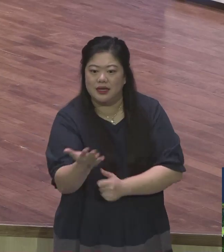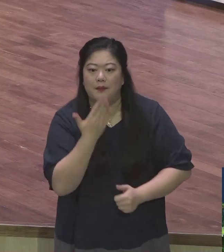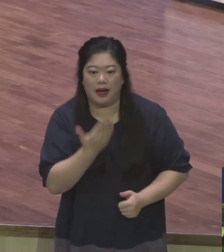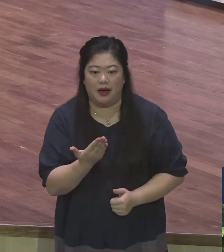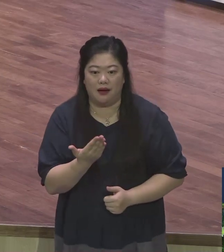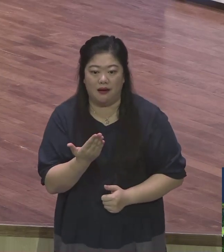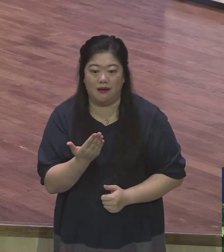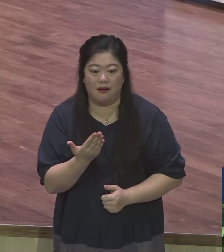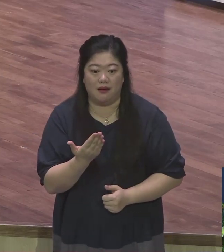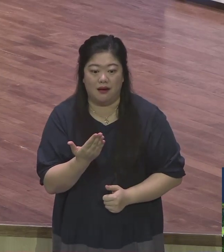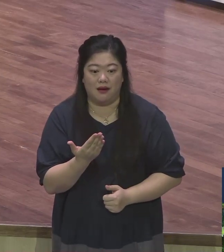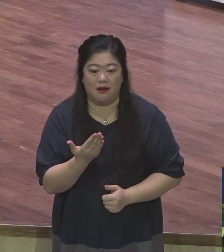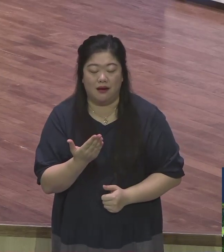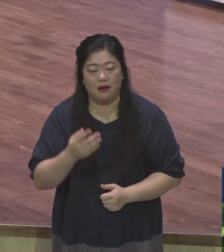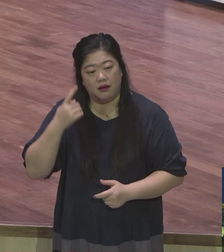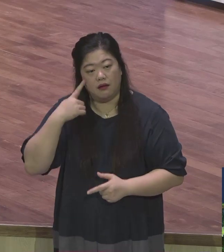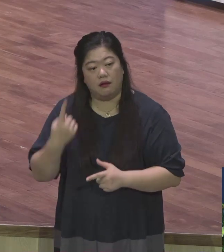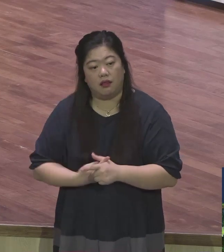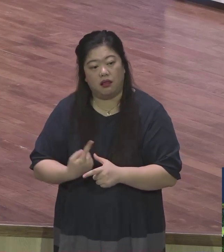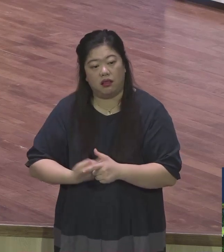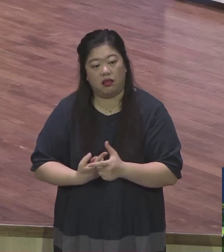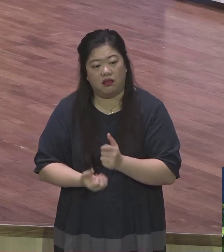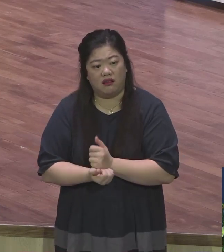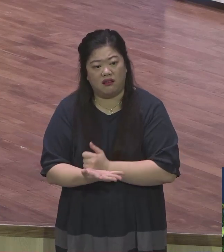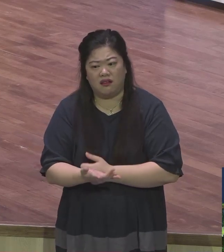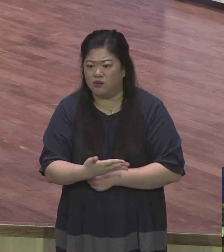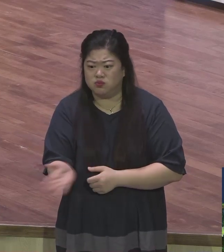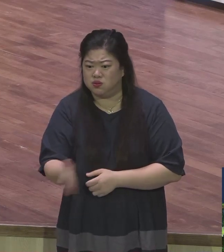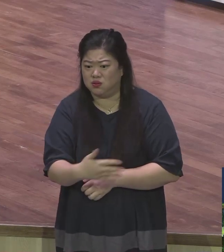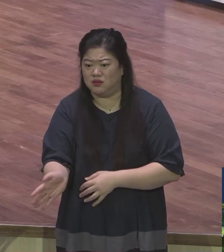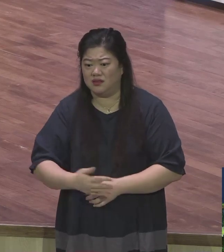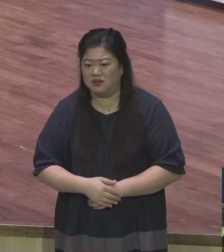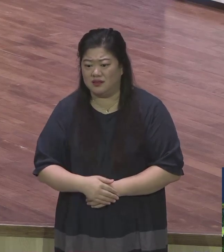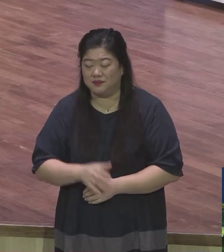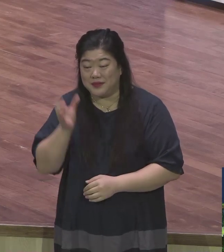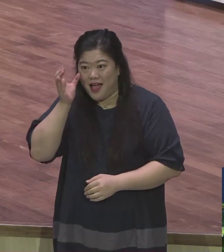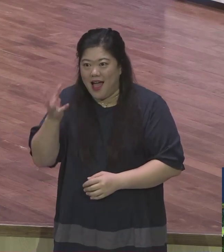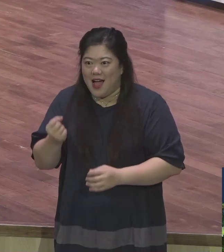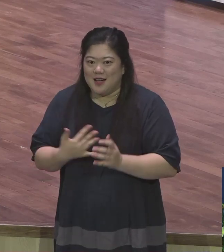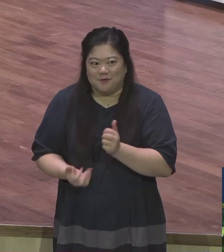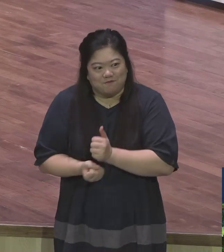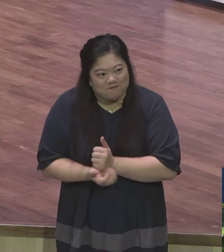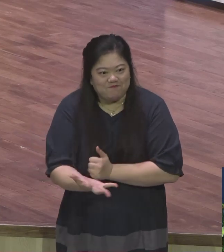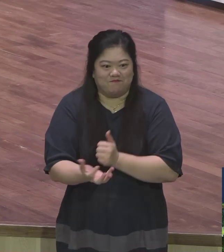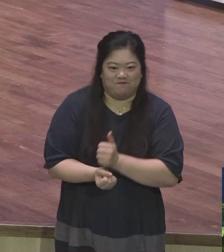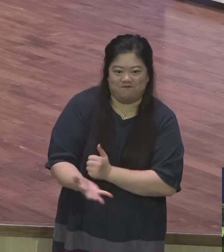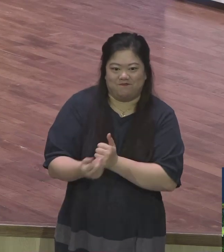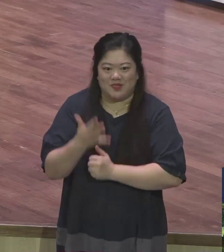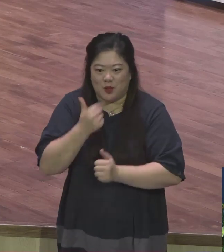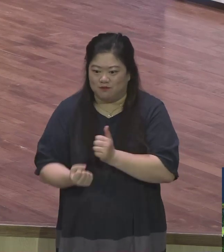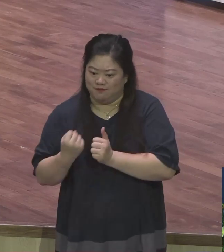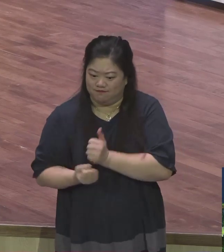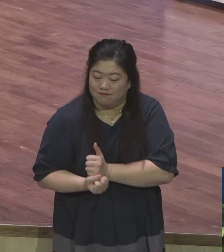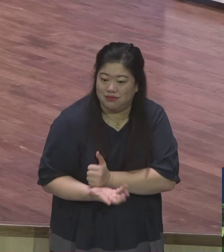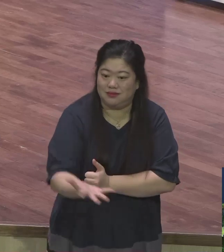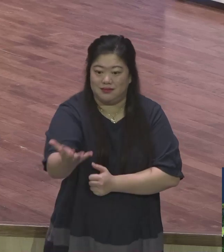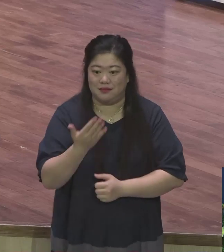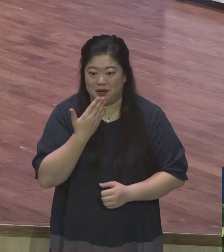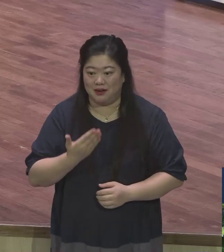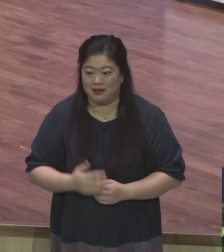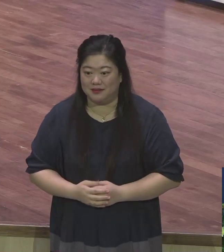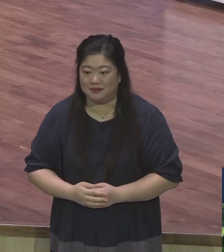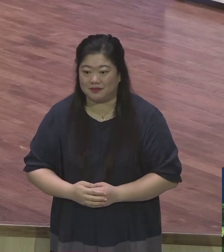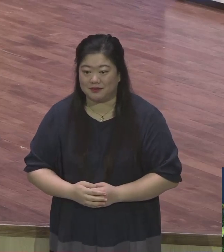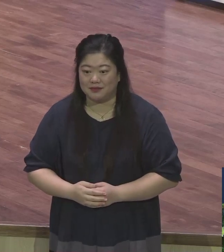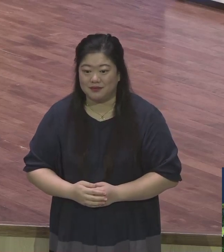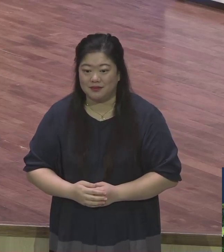주도적 영적 브레이크업 확대 변화시키는 우리 영계의 모든 성도를 영적으로 깨어서 예수